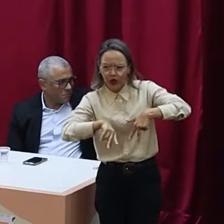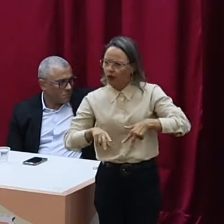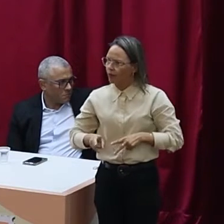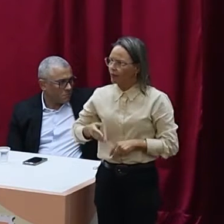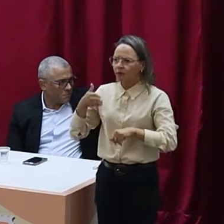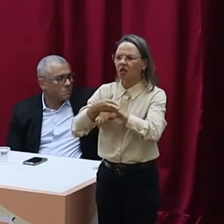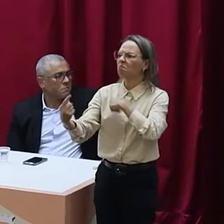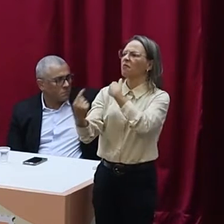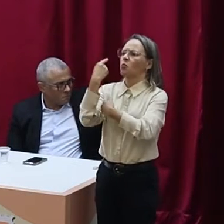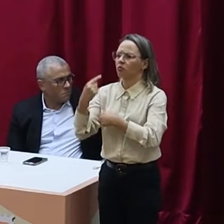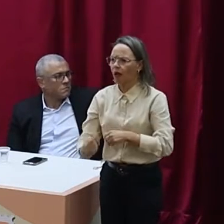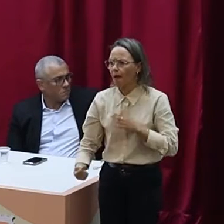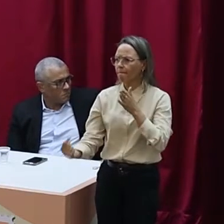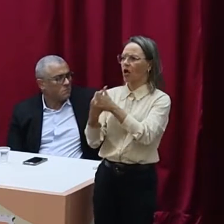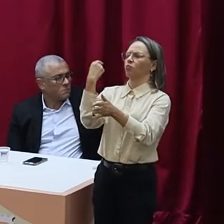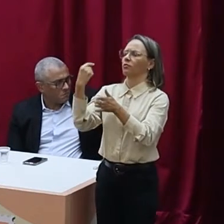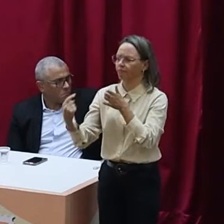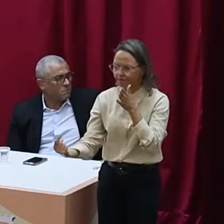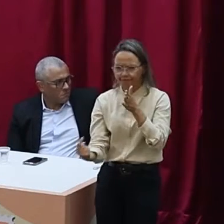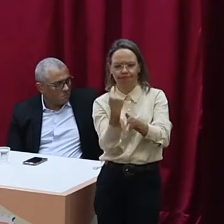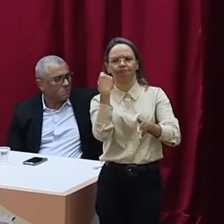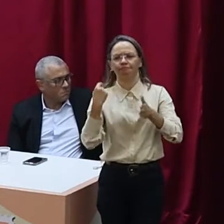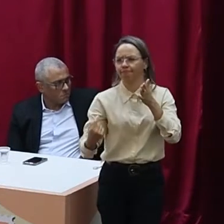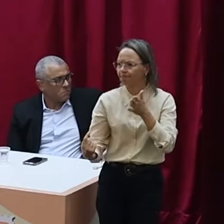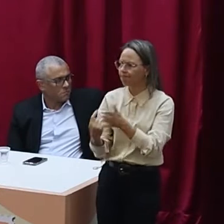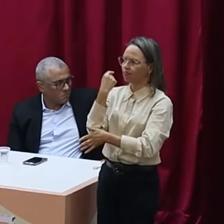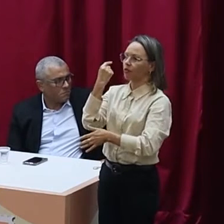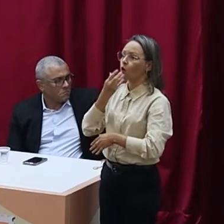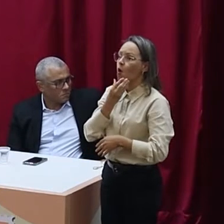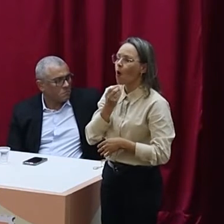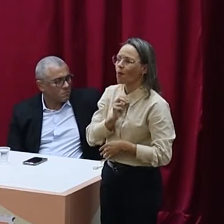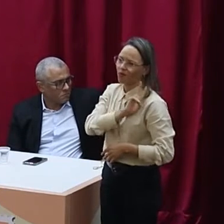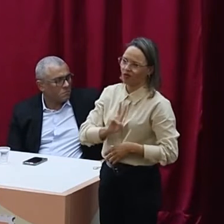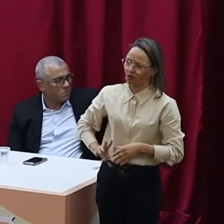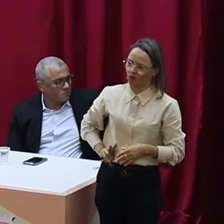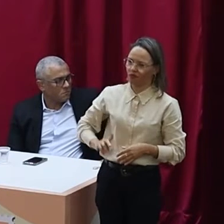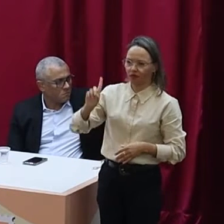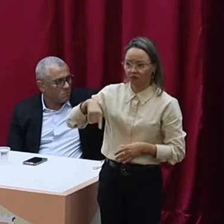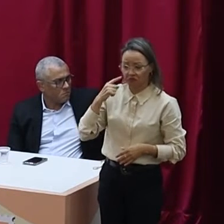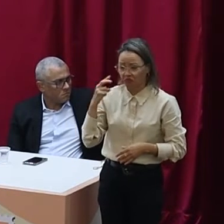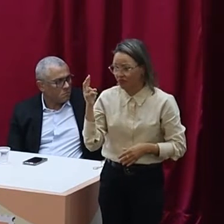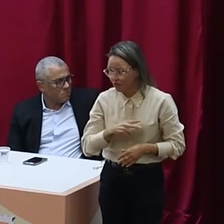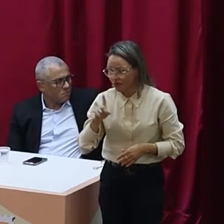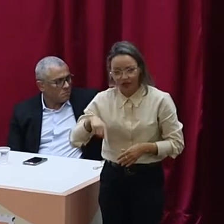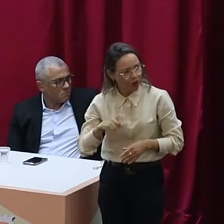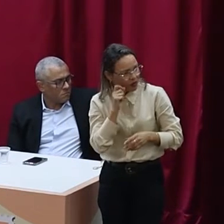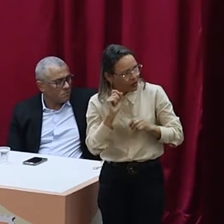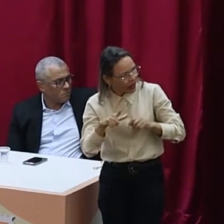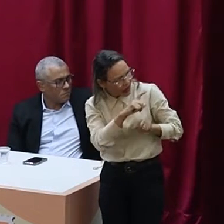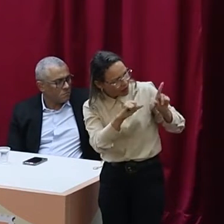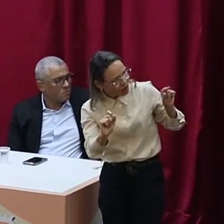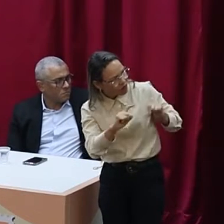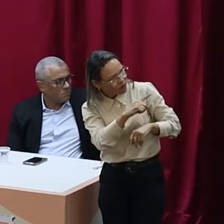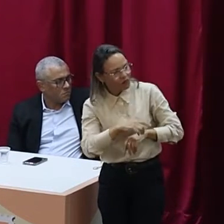constantemente interrompida por vereadores homens, né? Então, aí, um primeiro sinal, se você puder dar só um clique, né? Então,